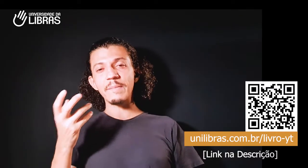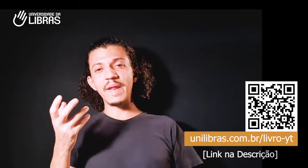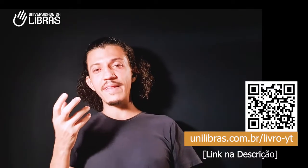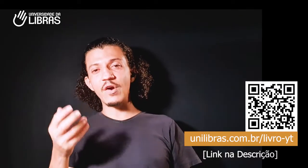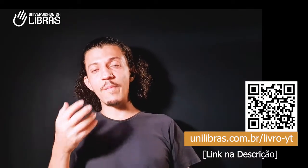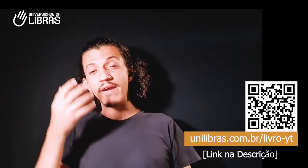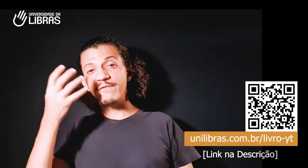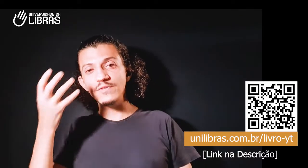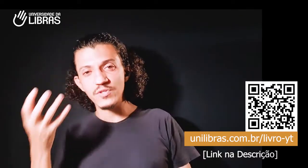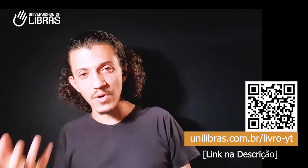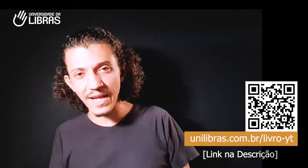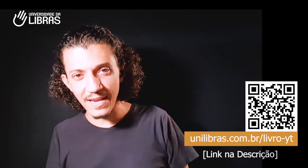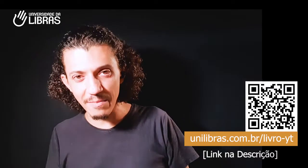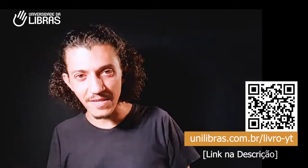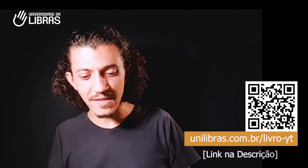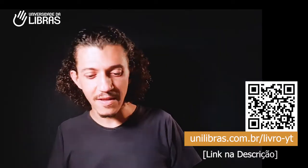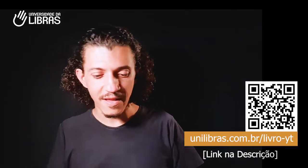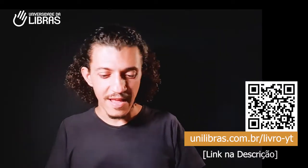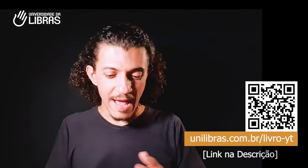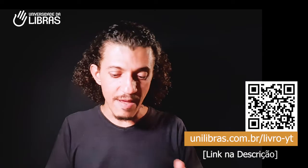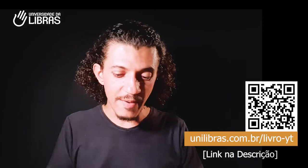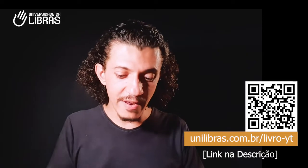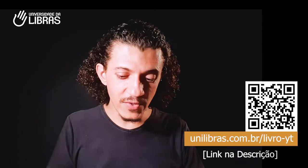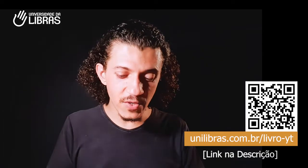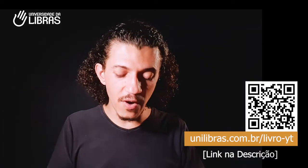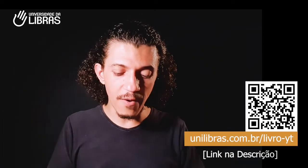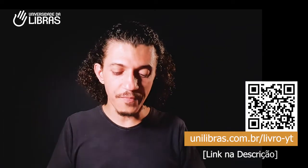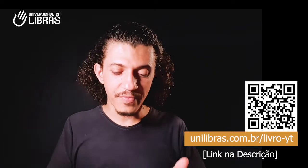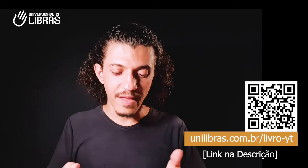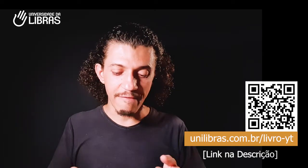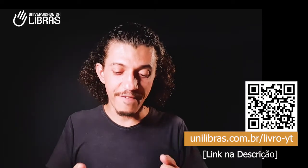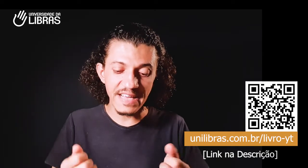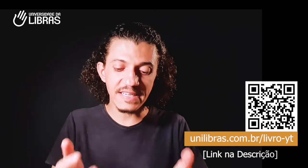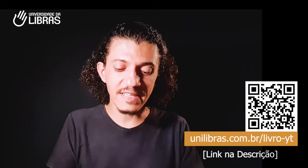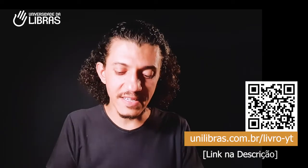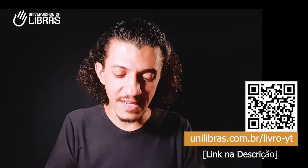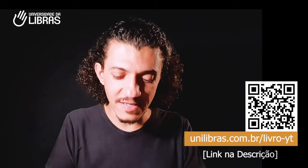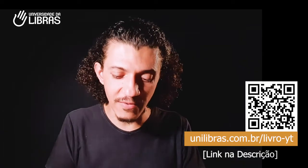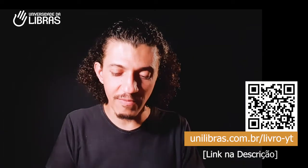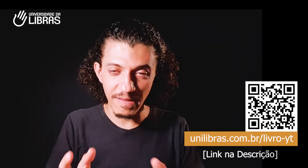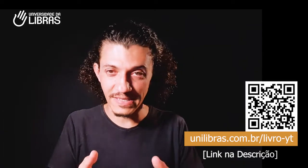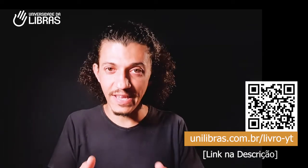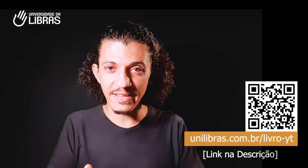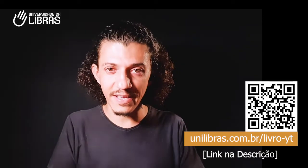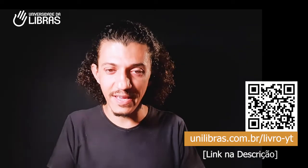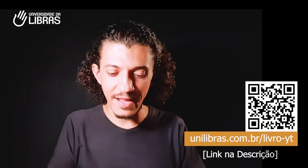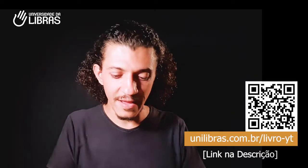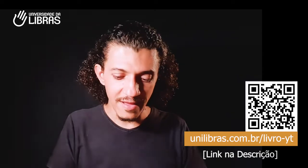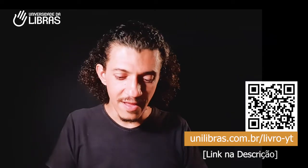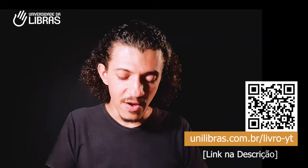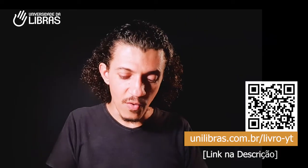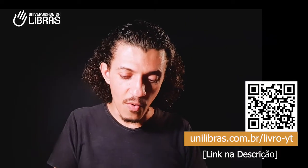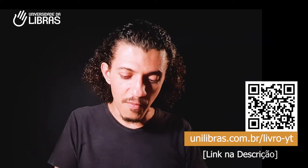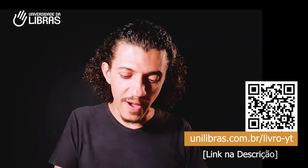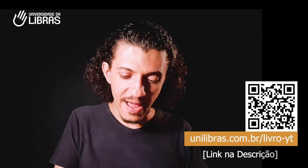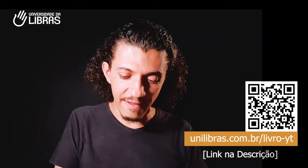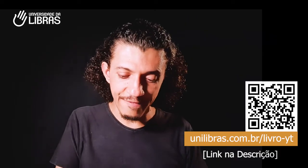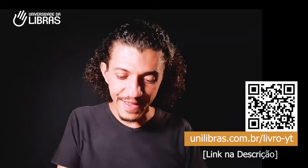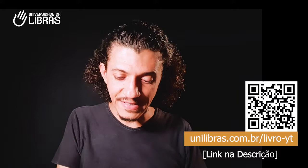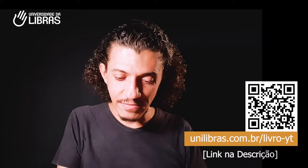aprender como é que funciona libras minha mãe não só limpeza atualização escrito aqui né como elas